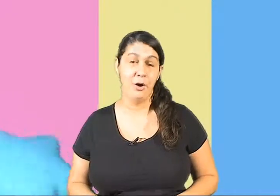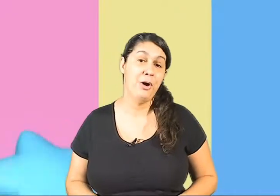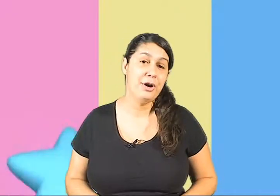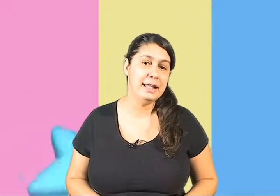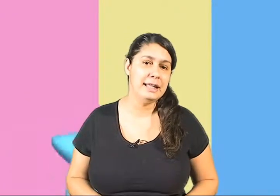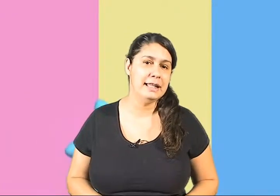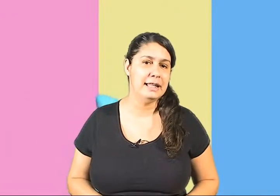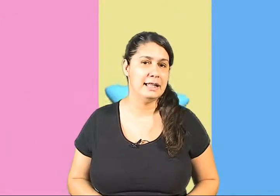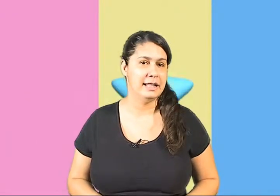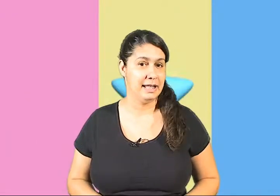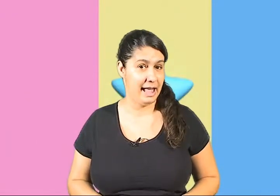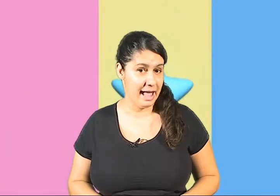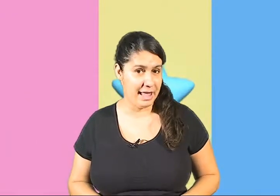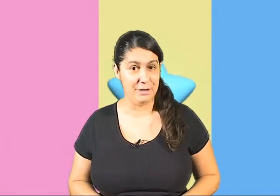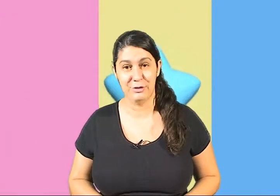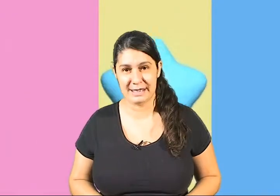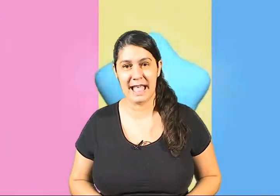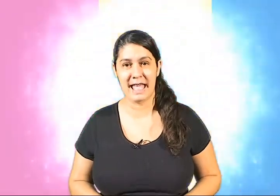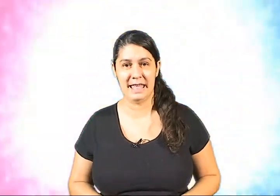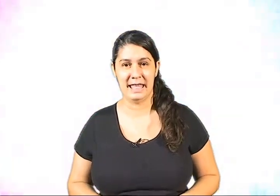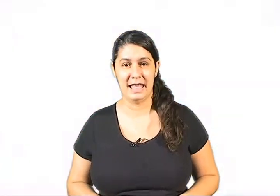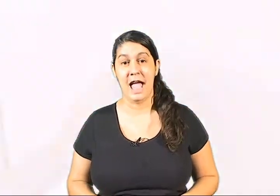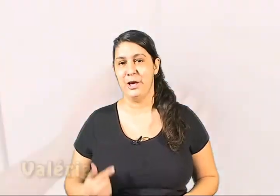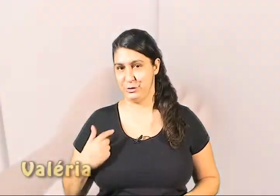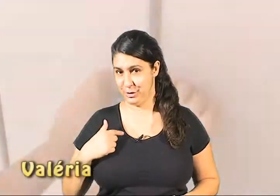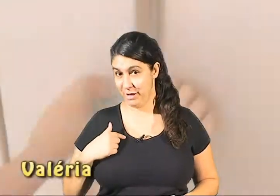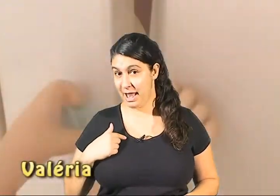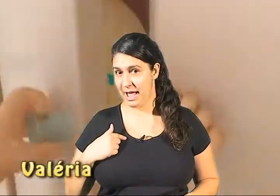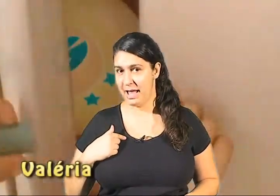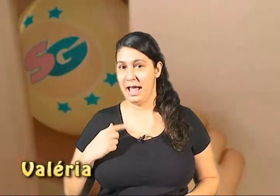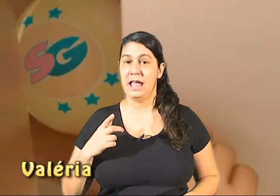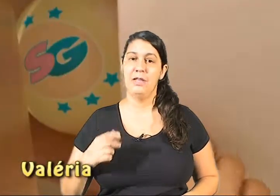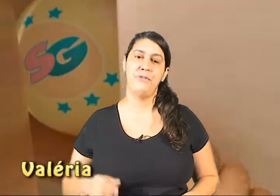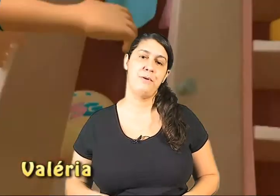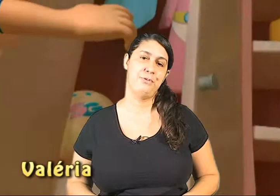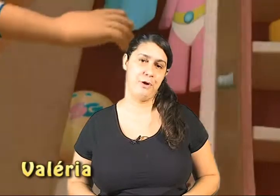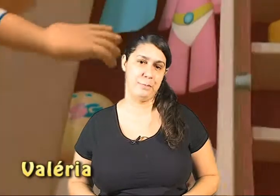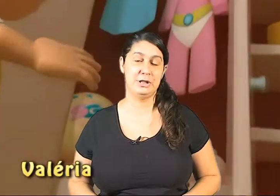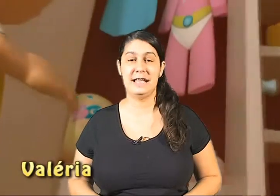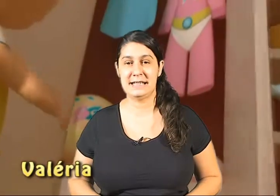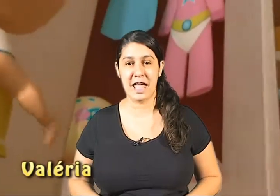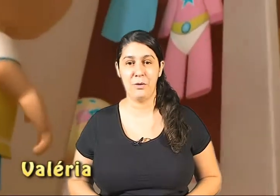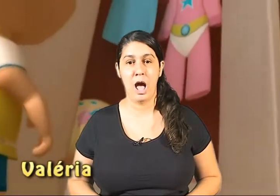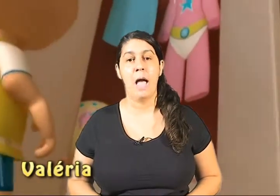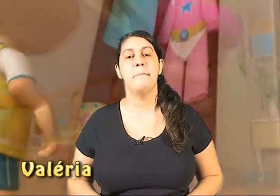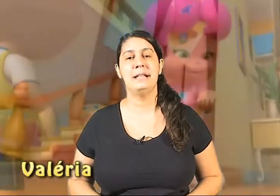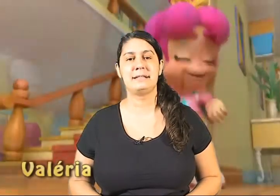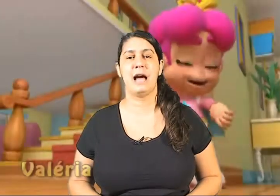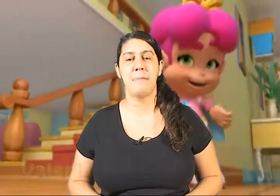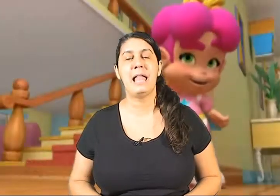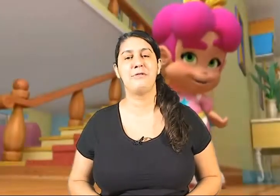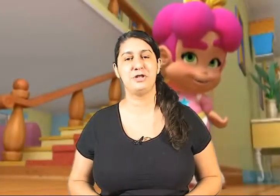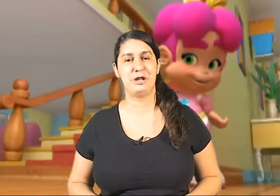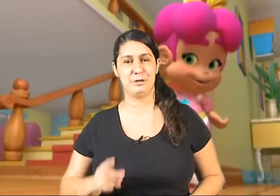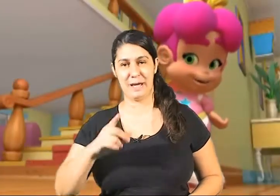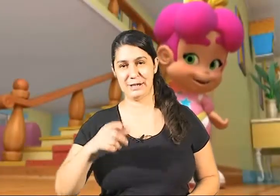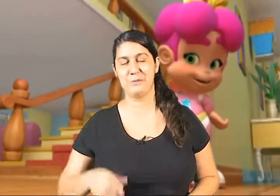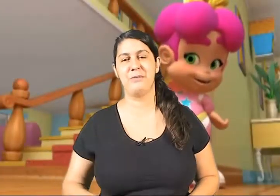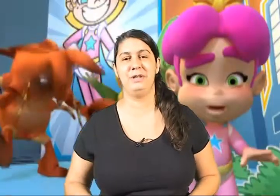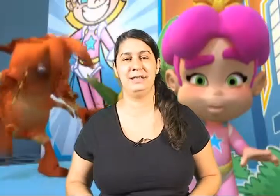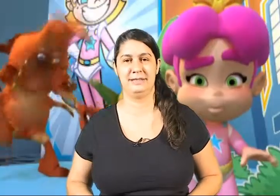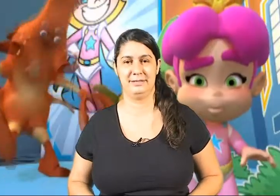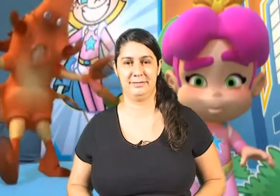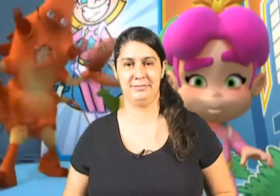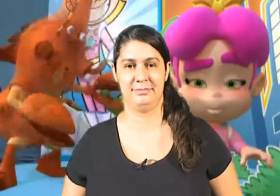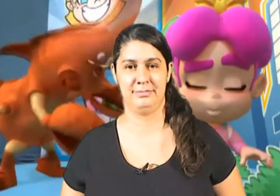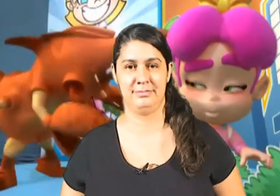oi ei você aí eu sou a Valéria e venho em forma de desenho ministrar a palavra de Deus para